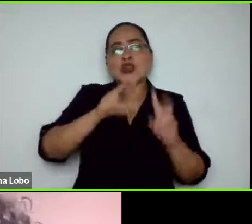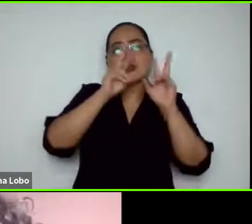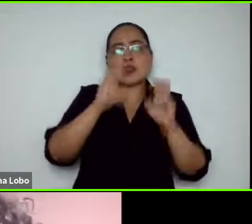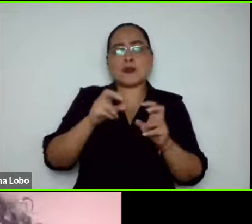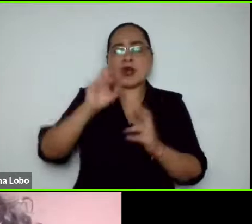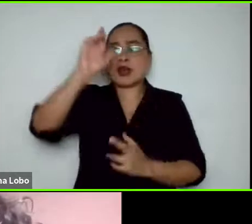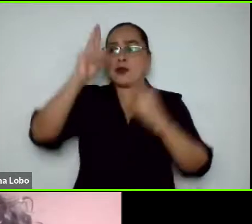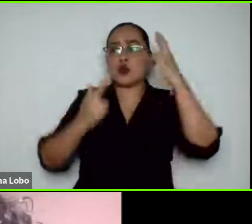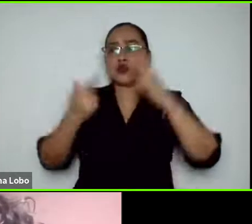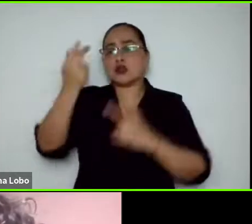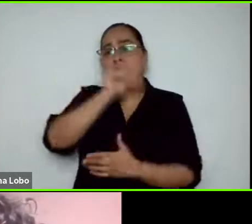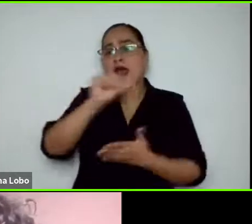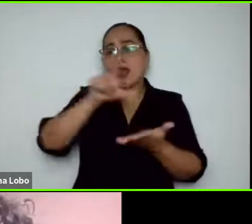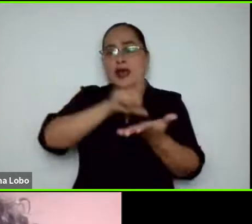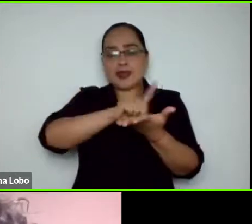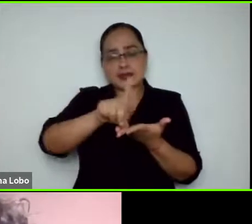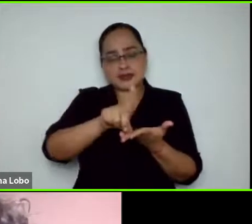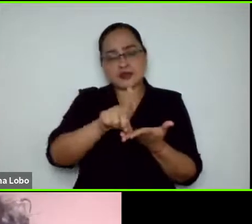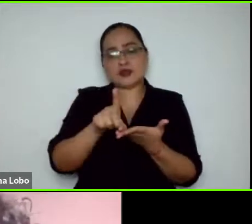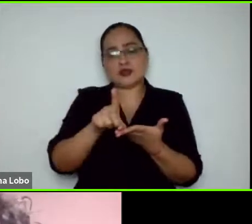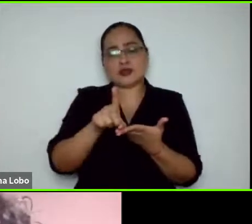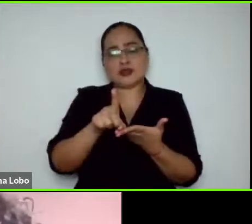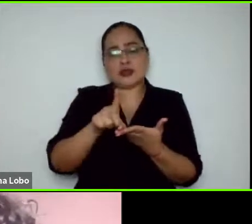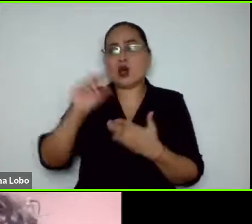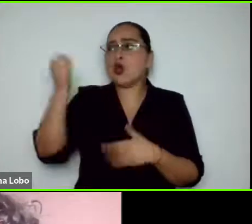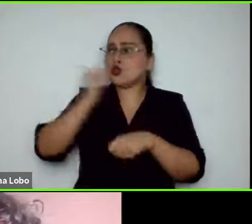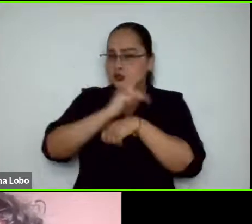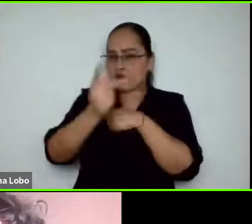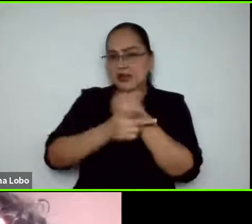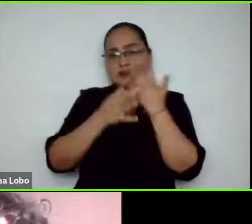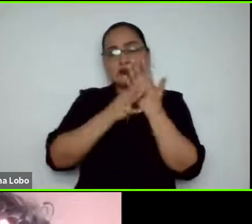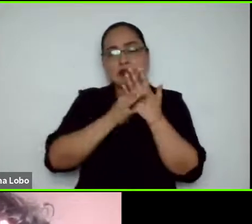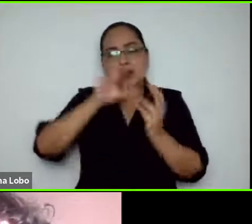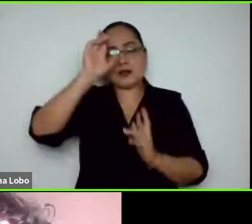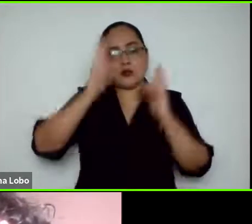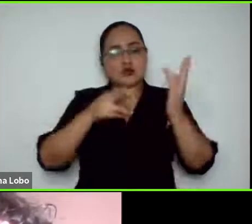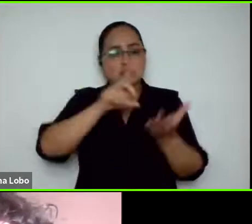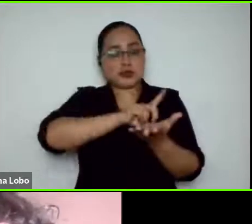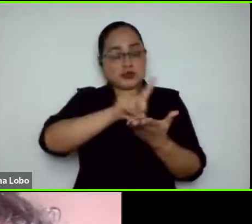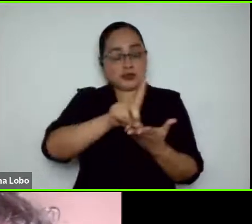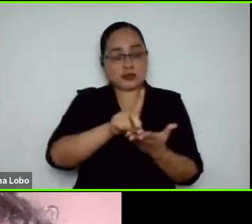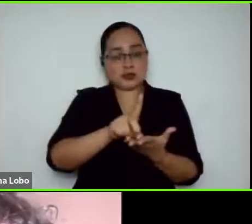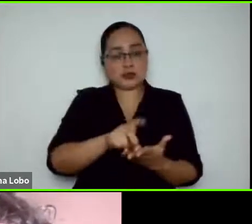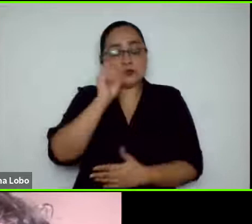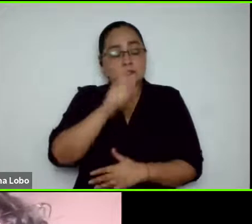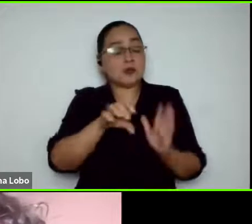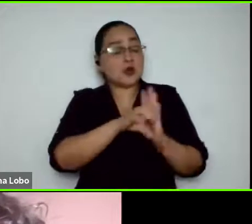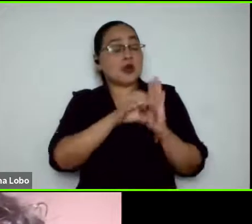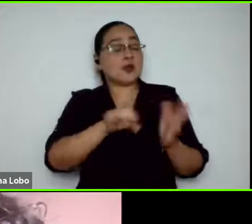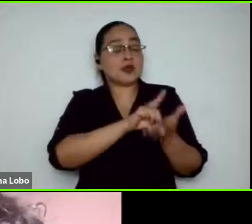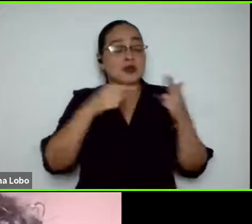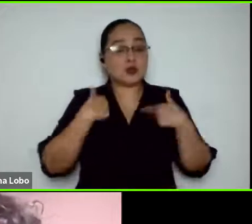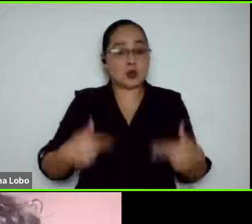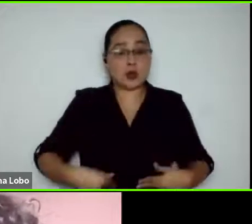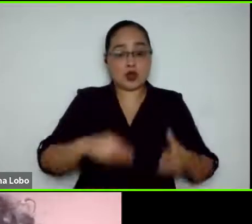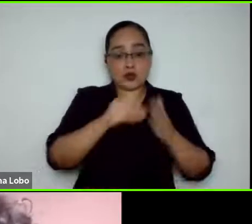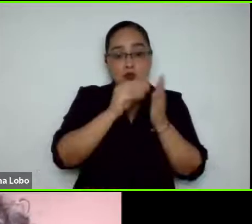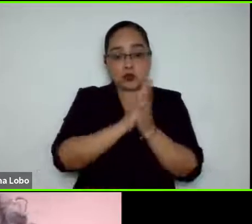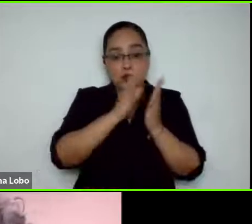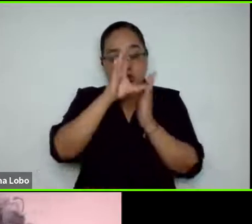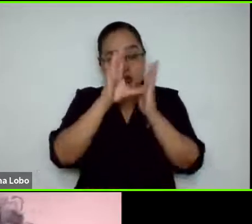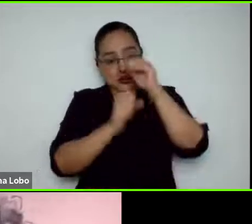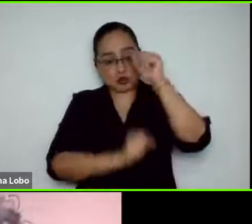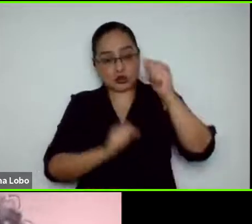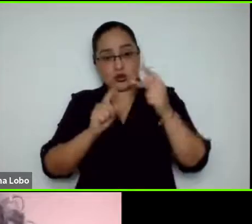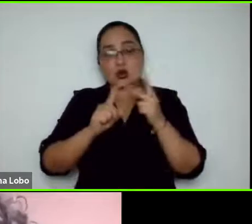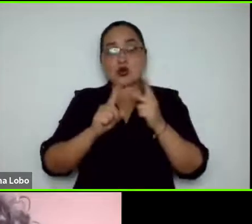¿no? en otros países. Es decir, cómo derechos humanos previstos en constituciones